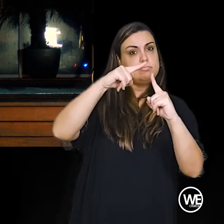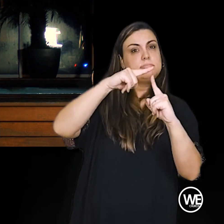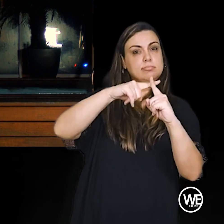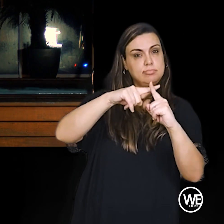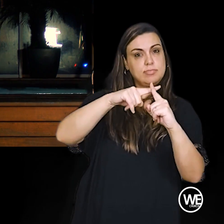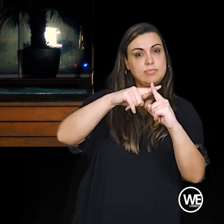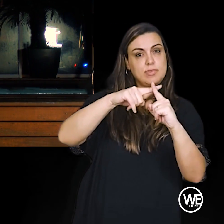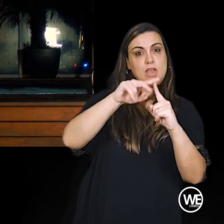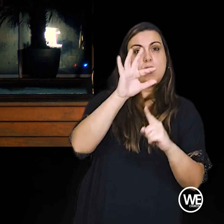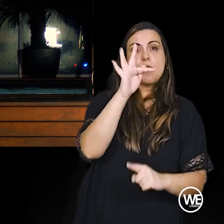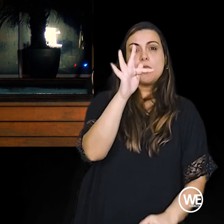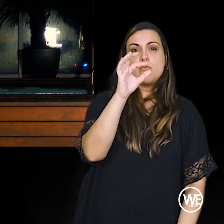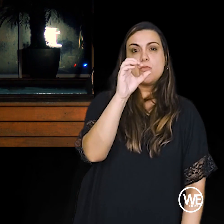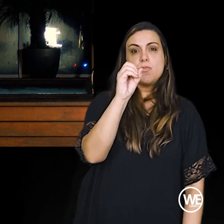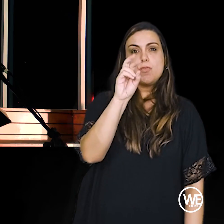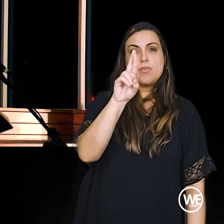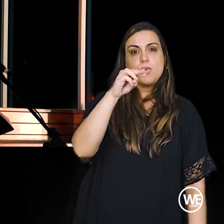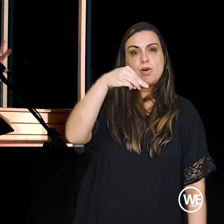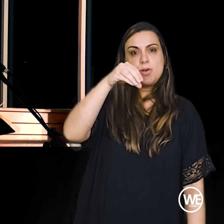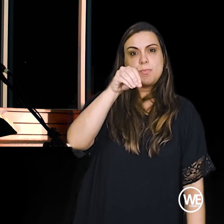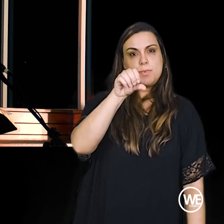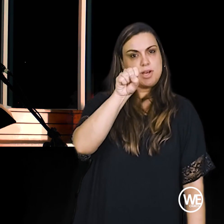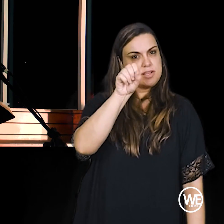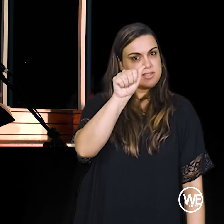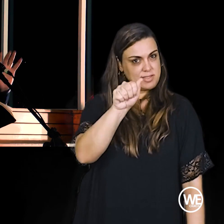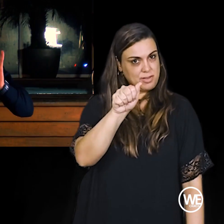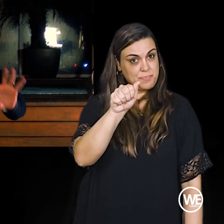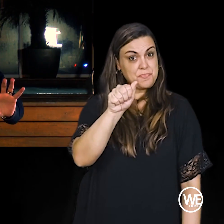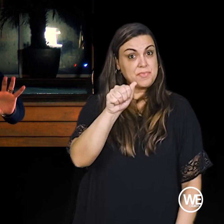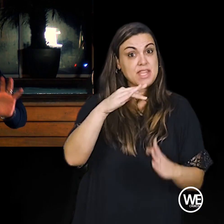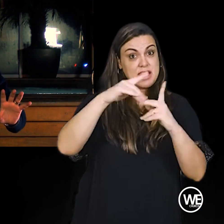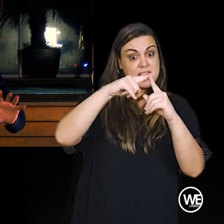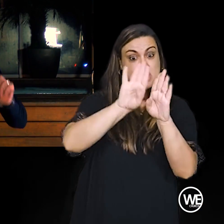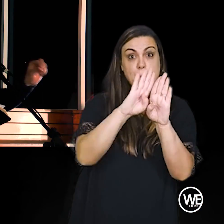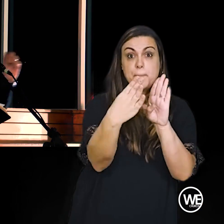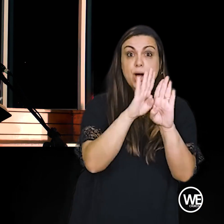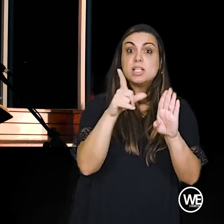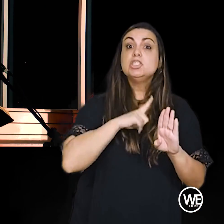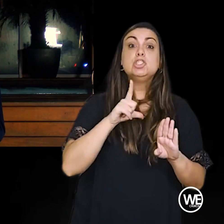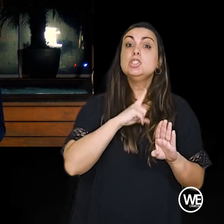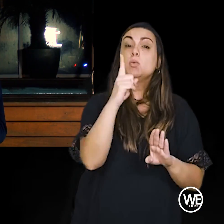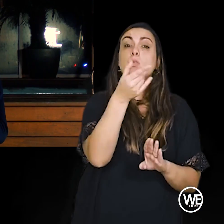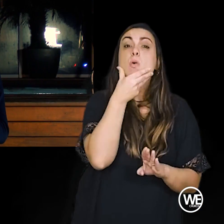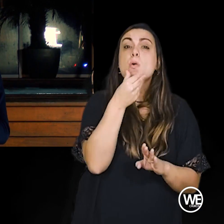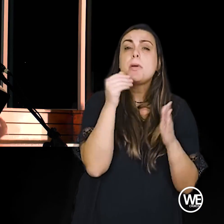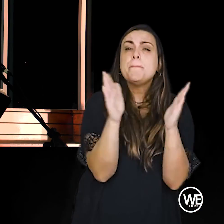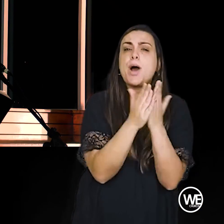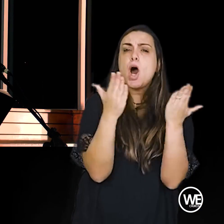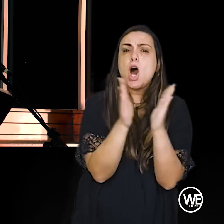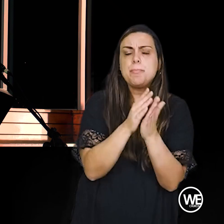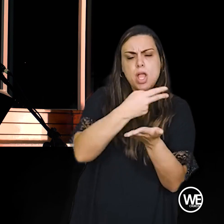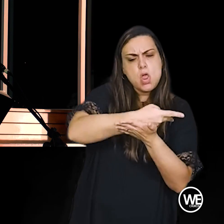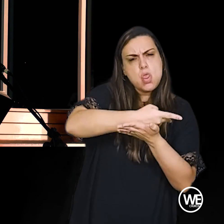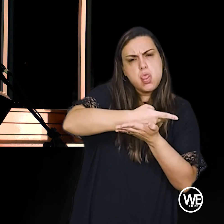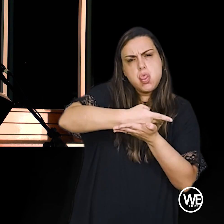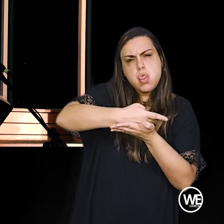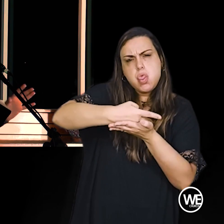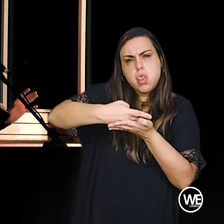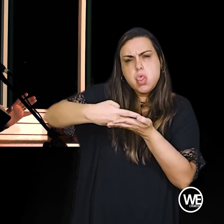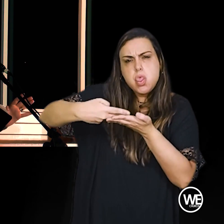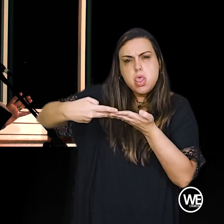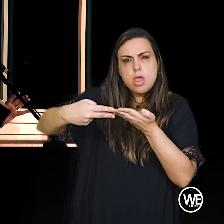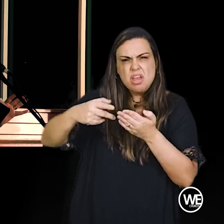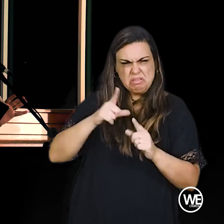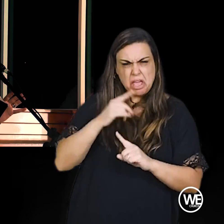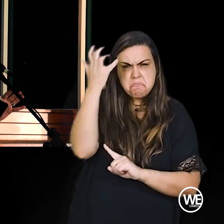templo que chamava Formosa. E naquele templo, na porta daquele templo, se encontrava um mendigo, e que de